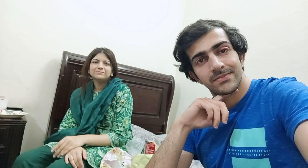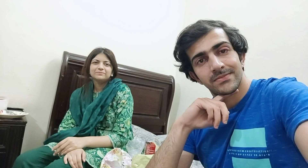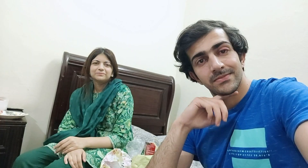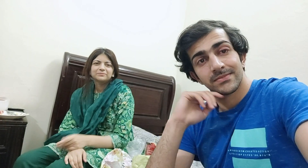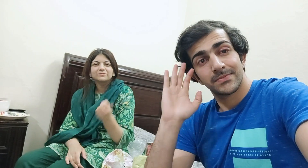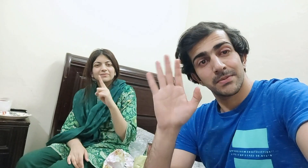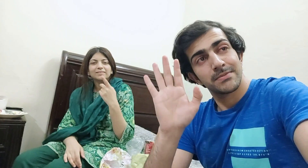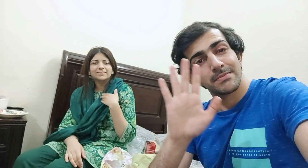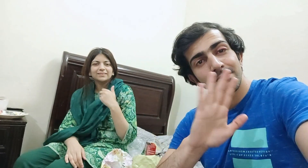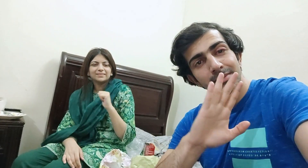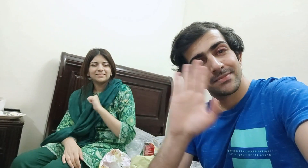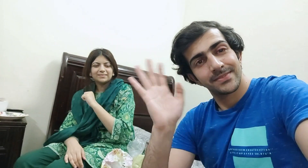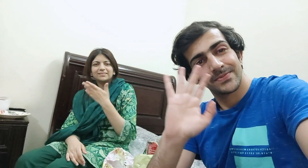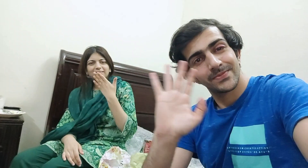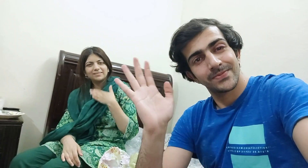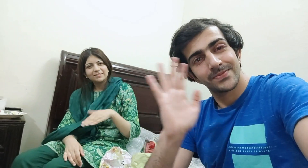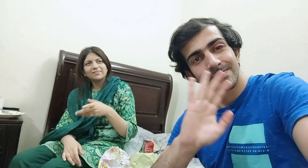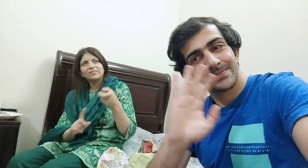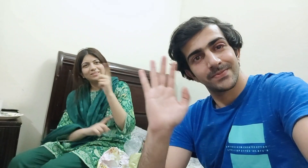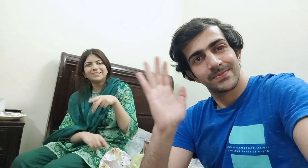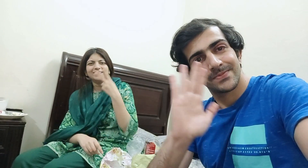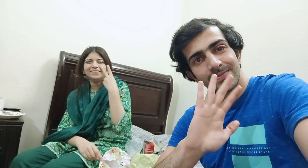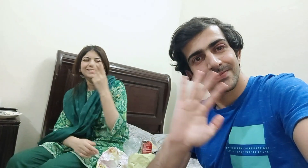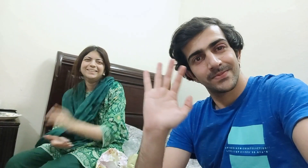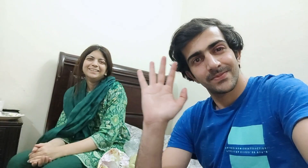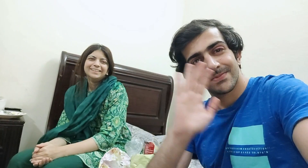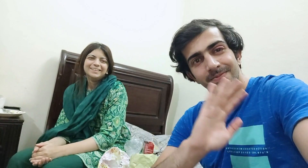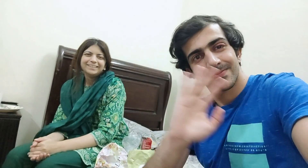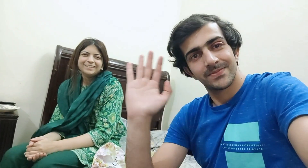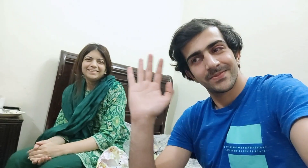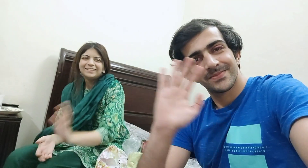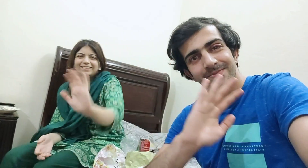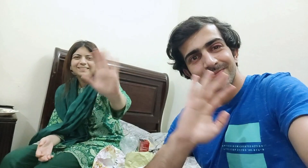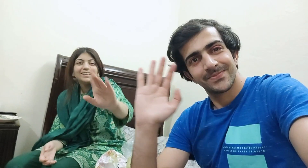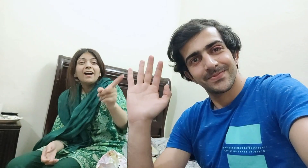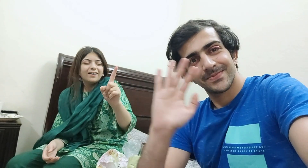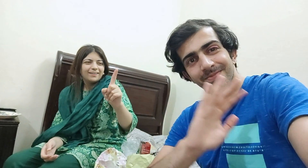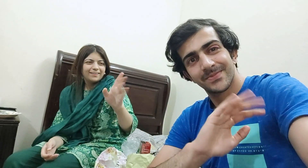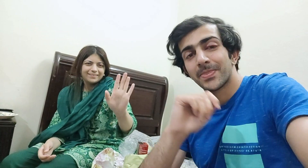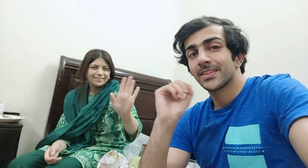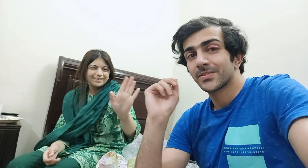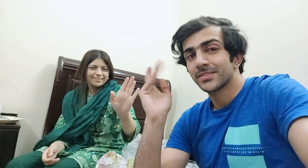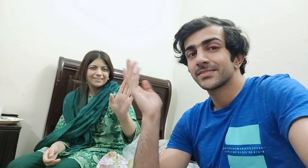मैंने एक और भी शूज लेके रख दिए हैं, ईद पे दिखाऊंगी सबको। ओके बाय बाय,